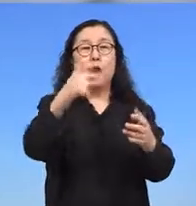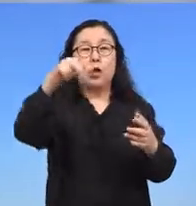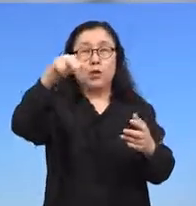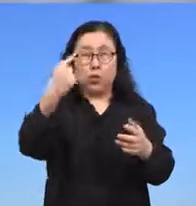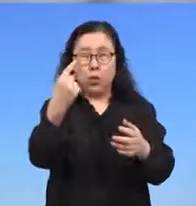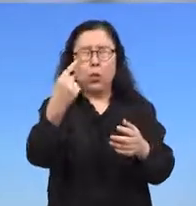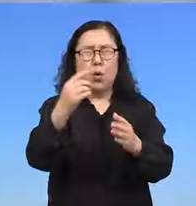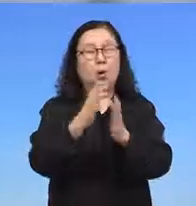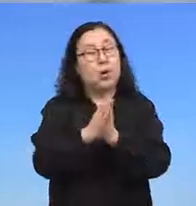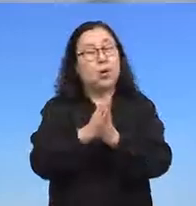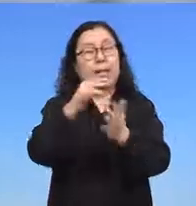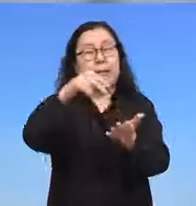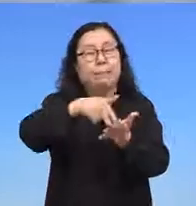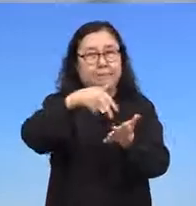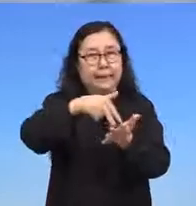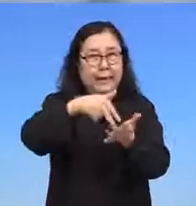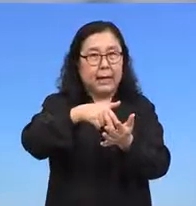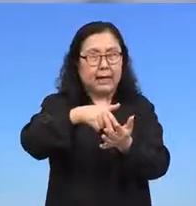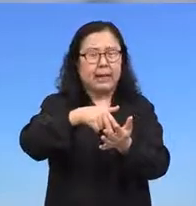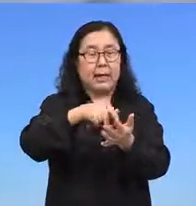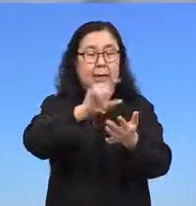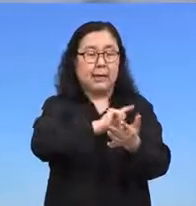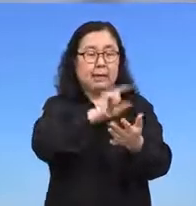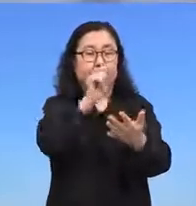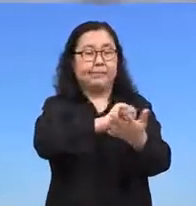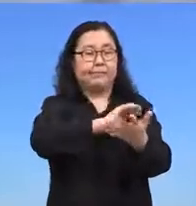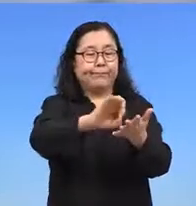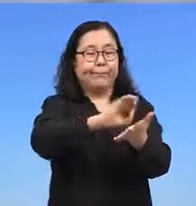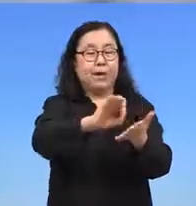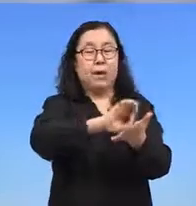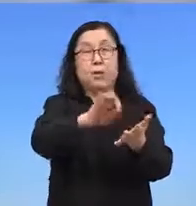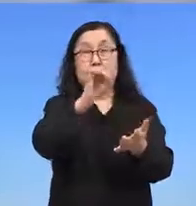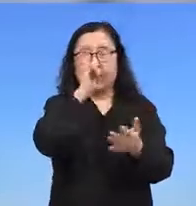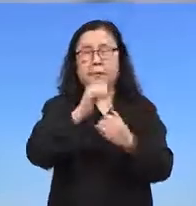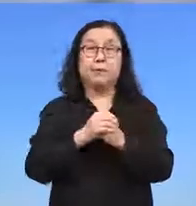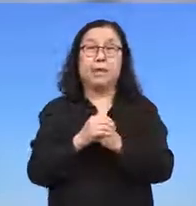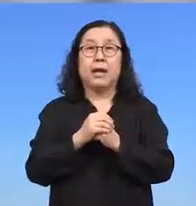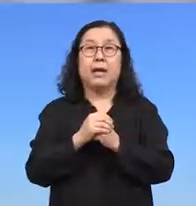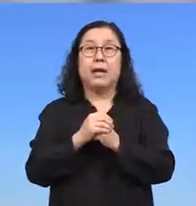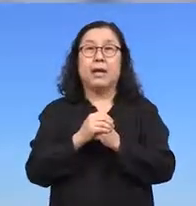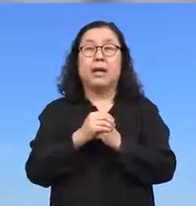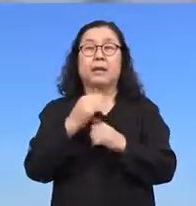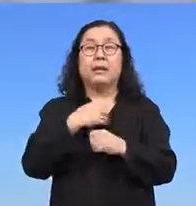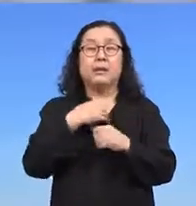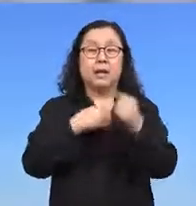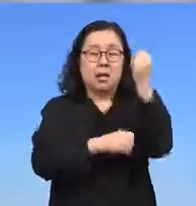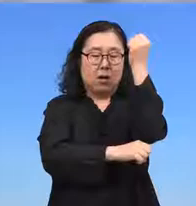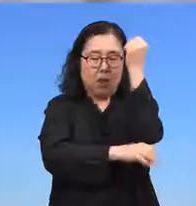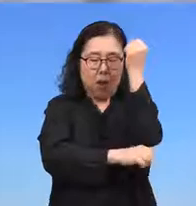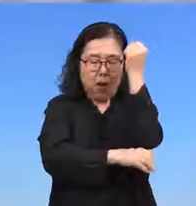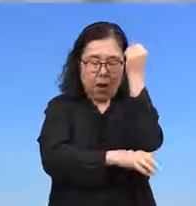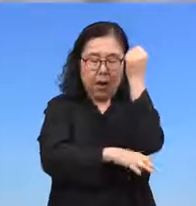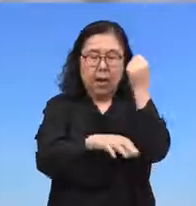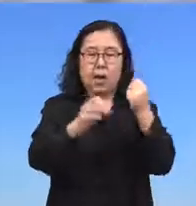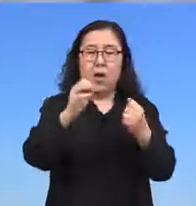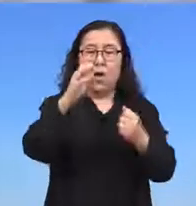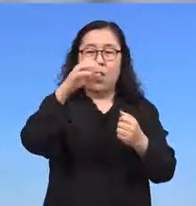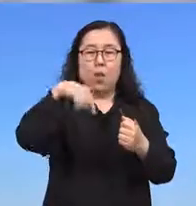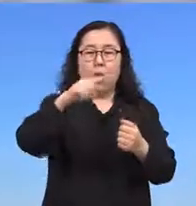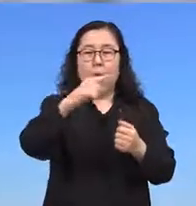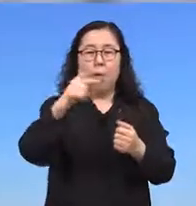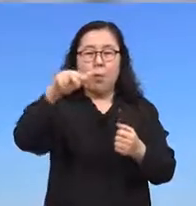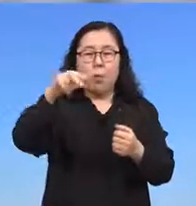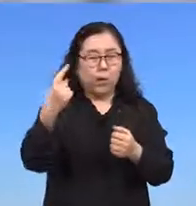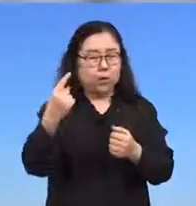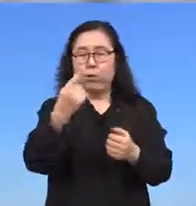사실 여러분, 그 식당 주인 입장에서 가만히 생각해 보면은 이 원조 식당인 척하고 간판 내거는 게 중요한